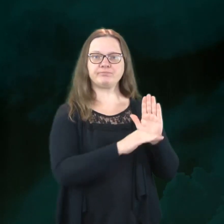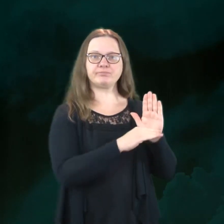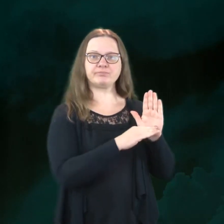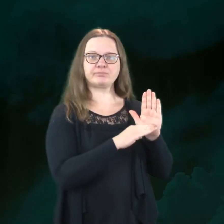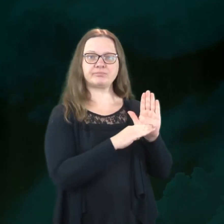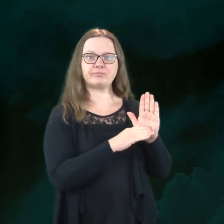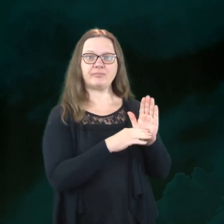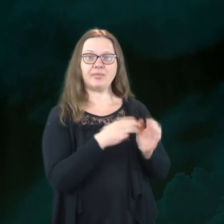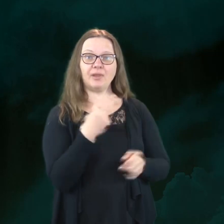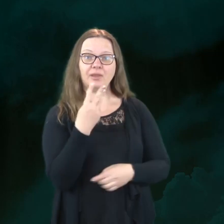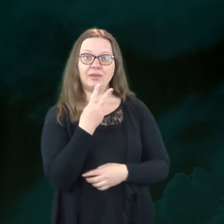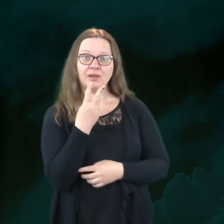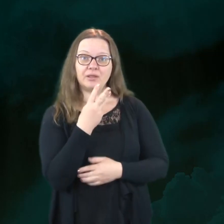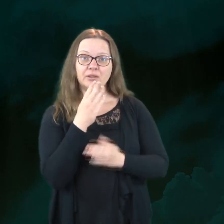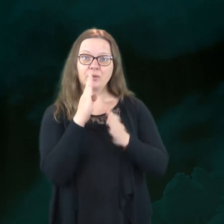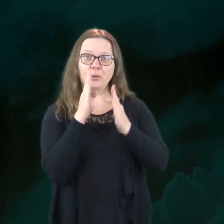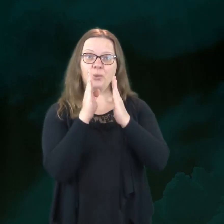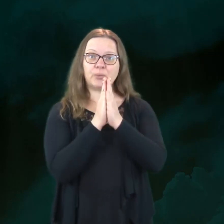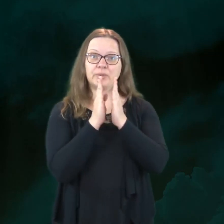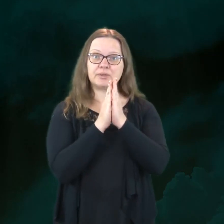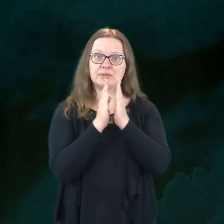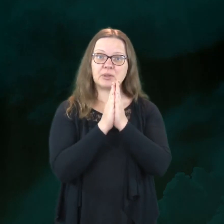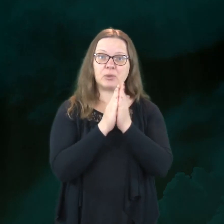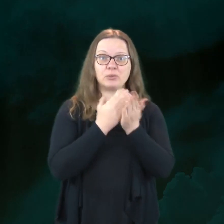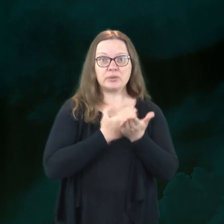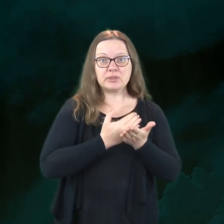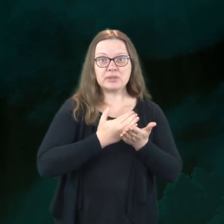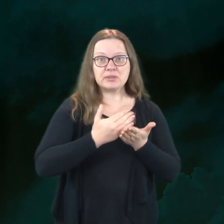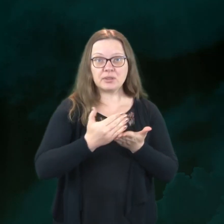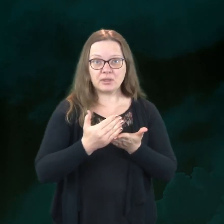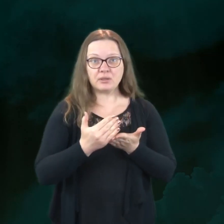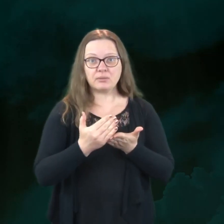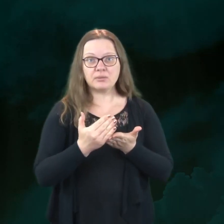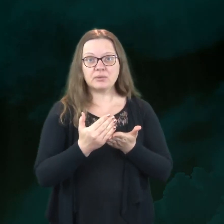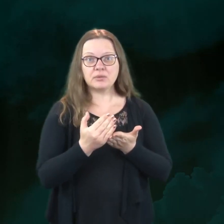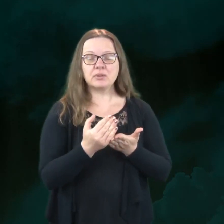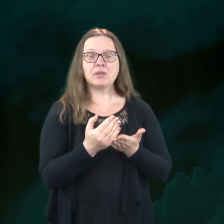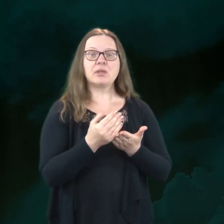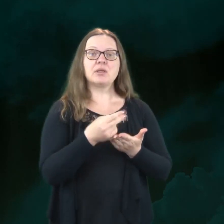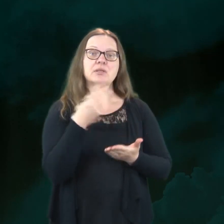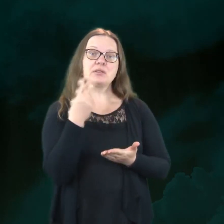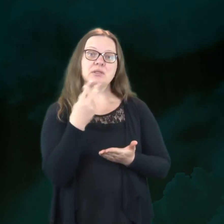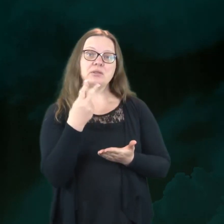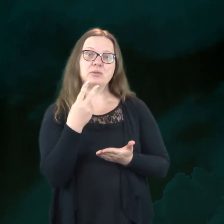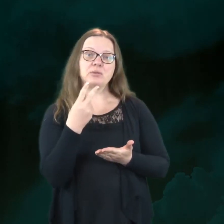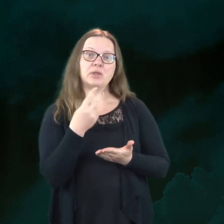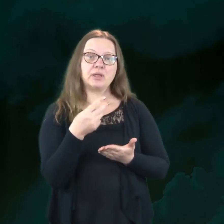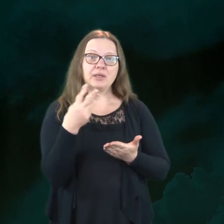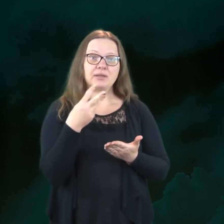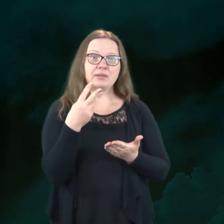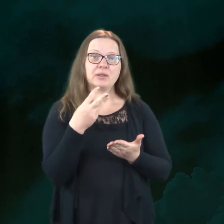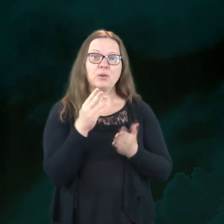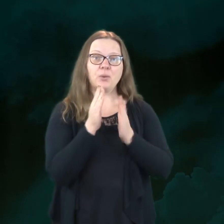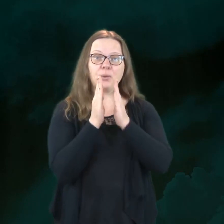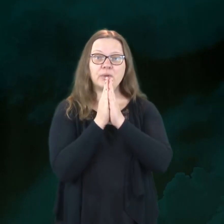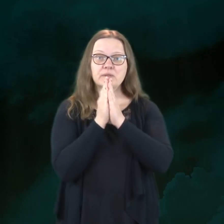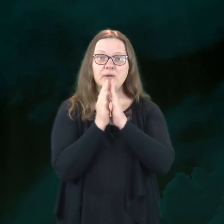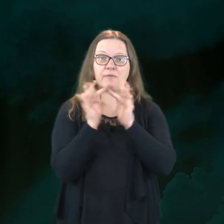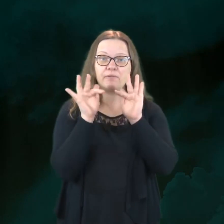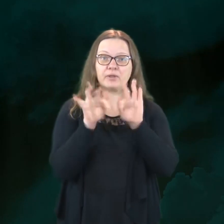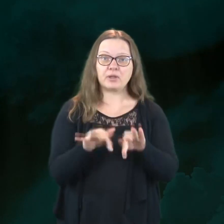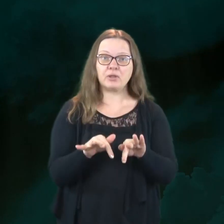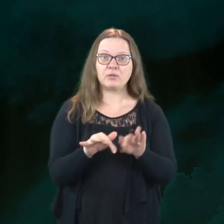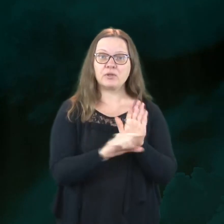Oração inicial, oração, né, no item 7 aqui, segunda oração, e a oração final está nos versículos 23